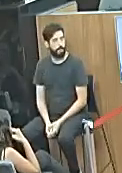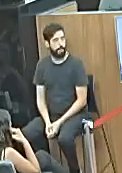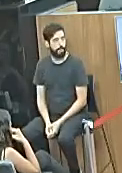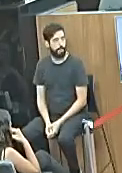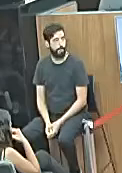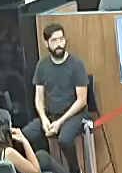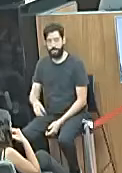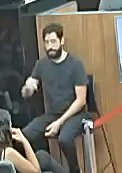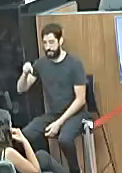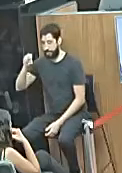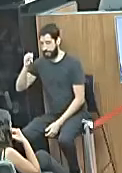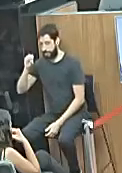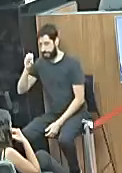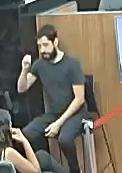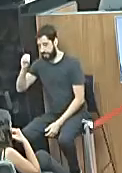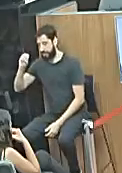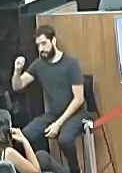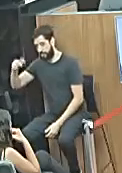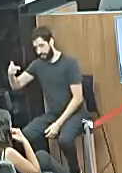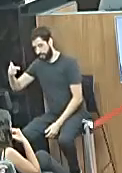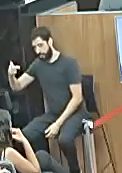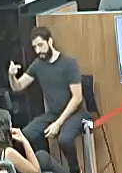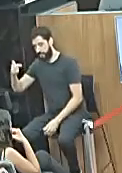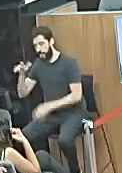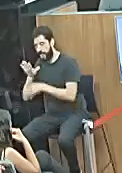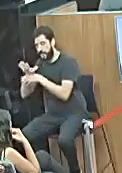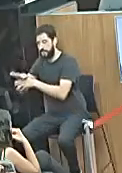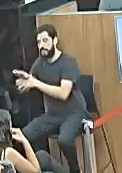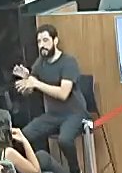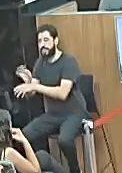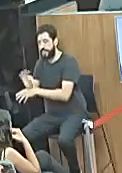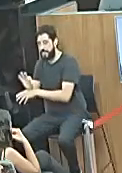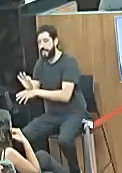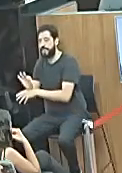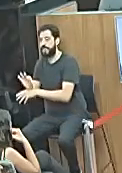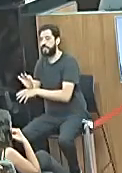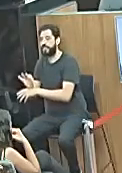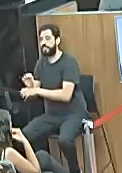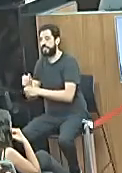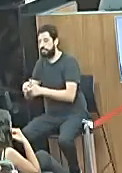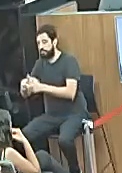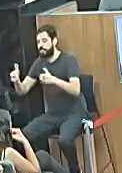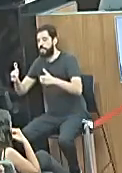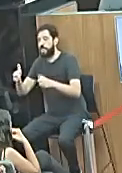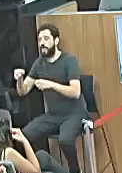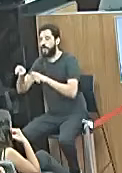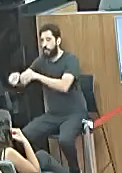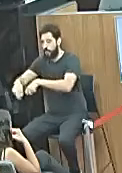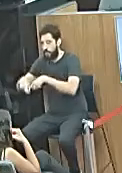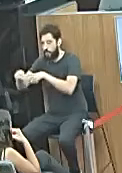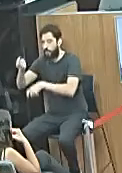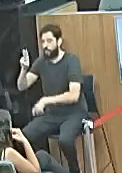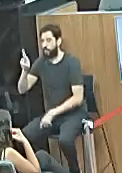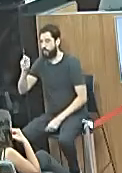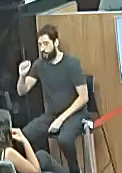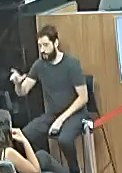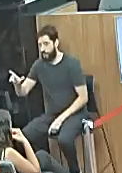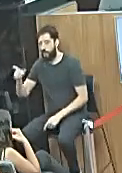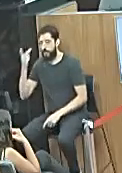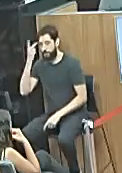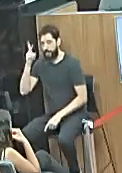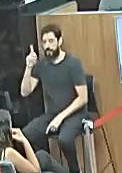0 87 assistência técnica e extensão rural para o estado de minas gerais 0